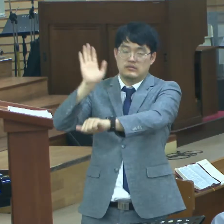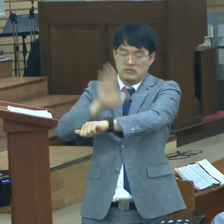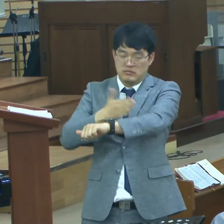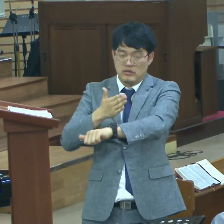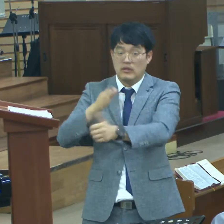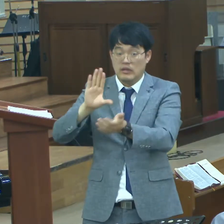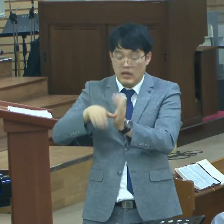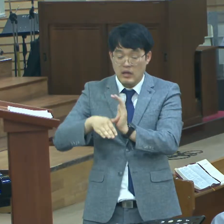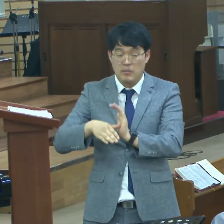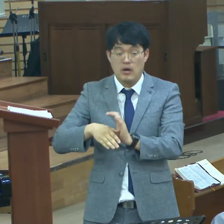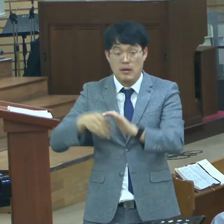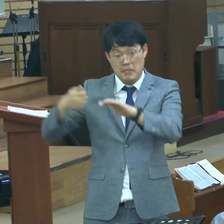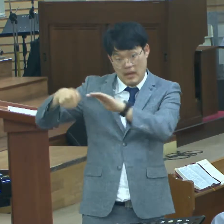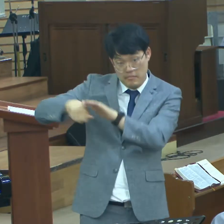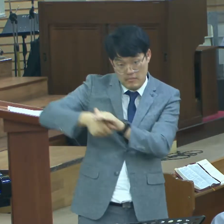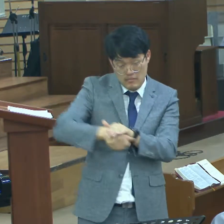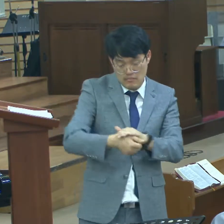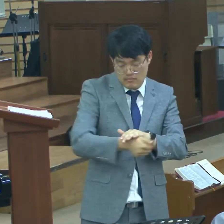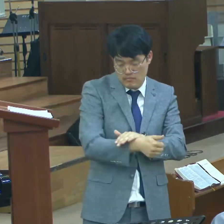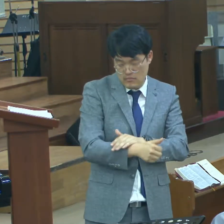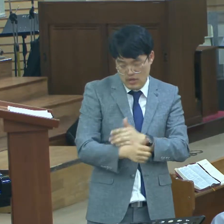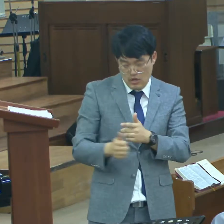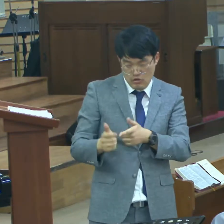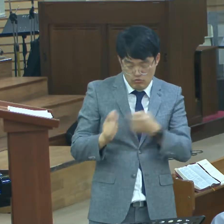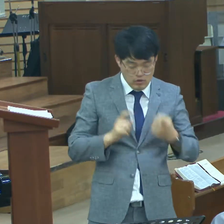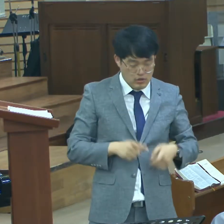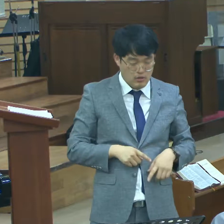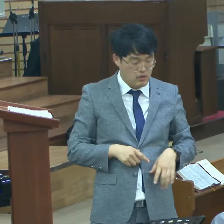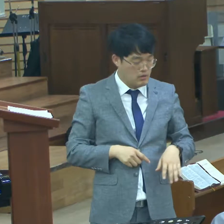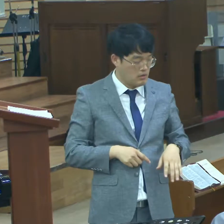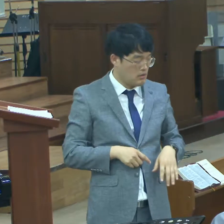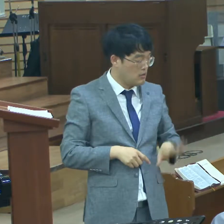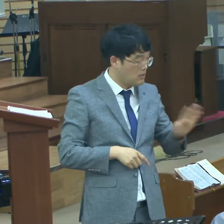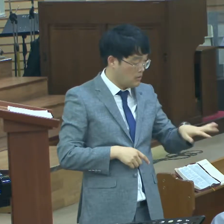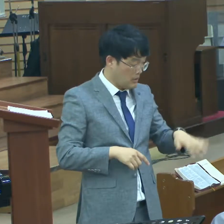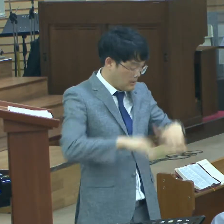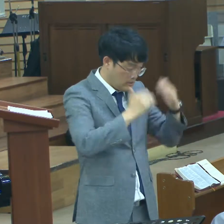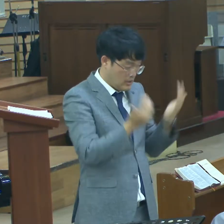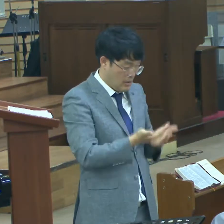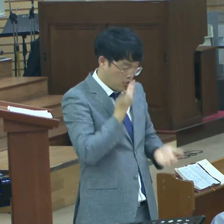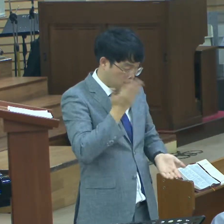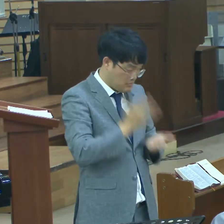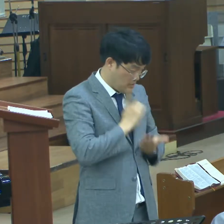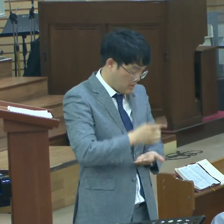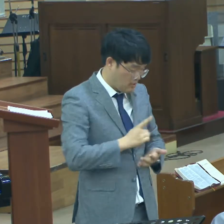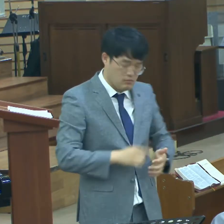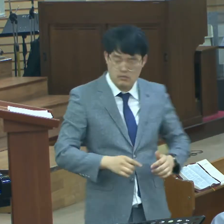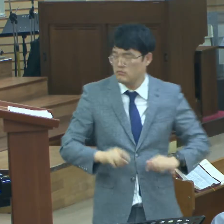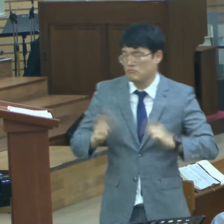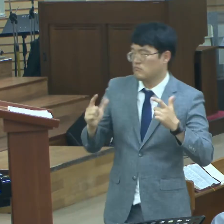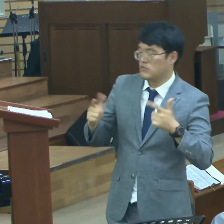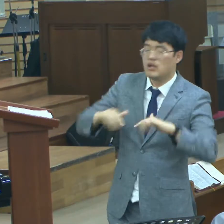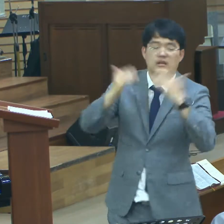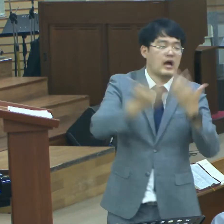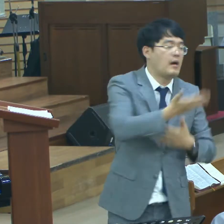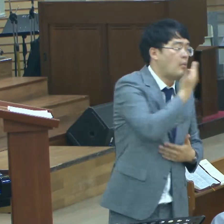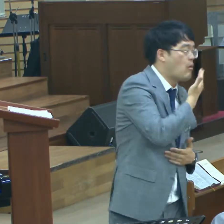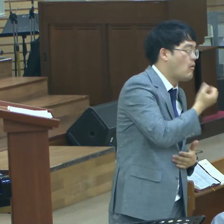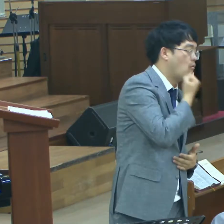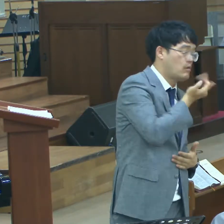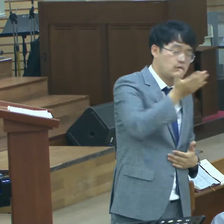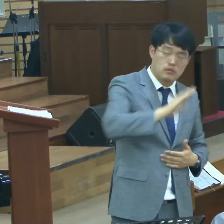했어요. 모든 걸 다 먹을 수 없느냐? 아니, 다 먹을 수 있는데 동상 중앙에 있는 나무의 실과는 먹지 말라